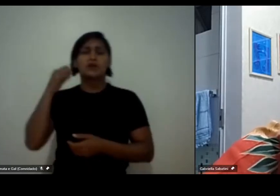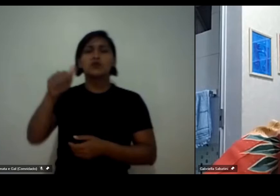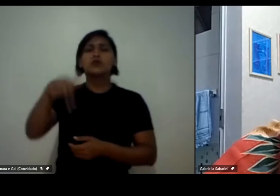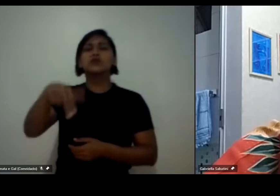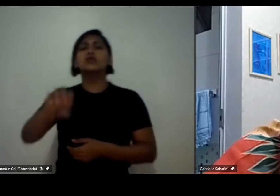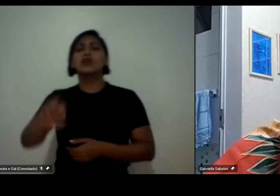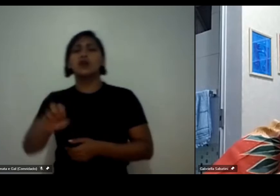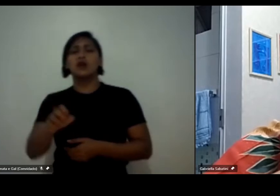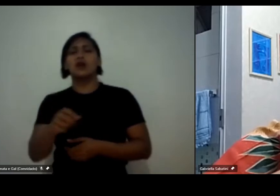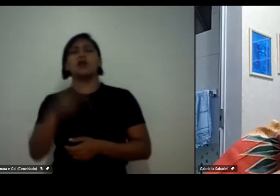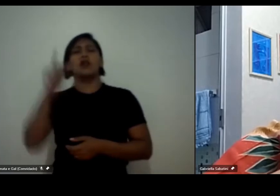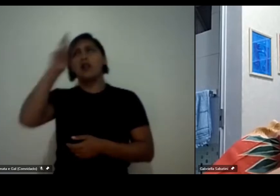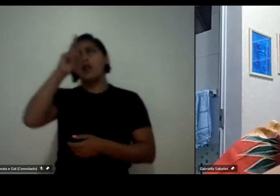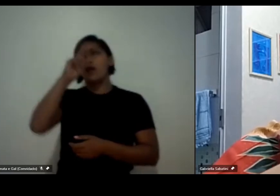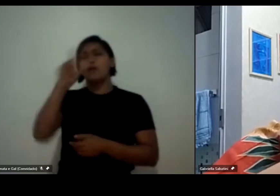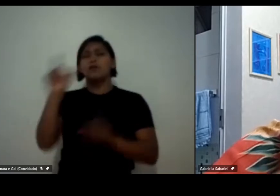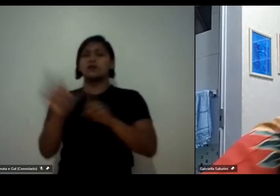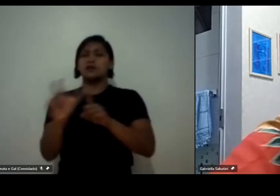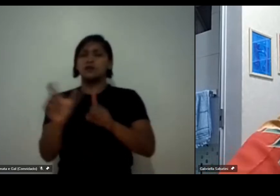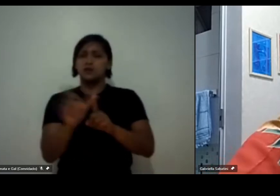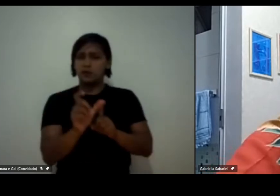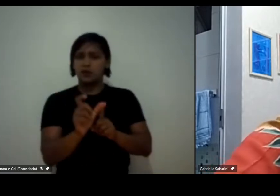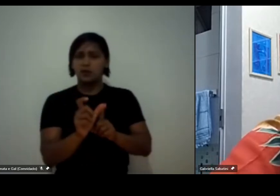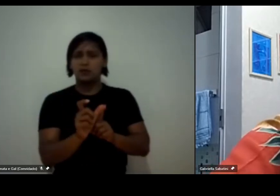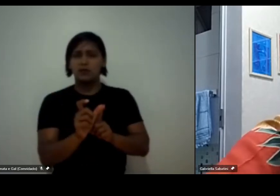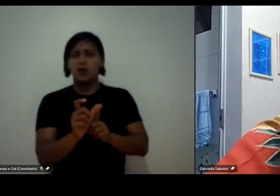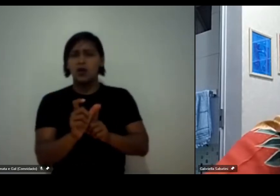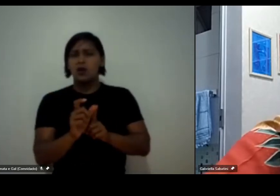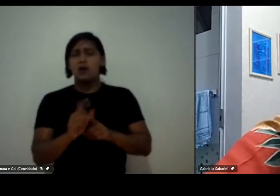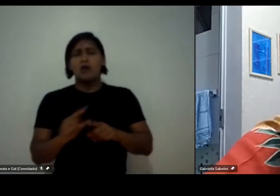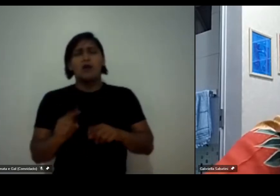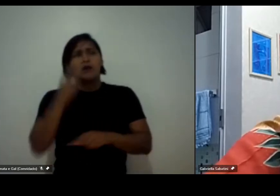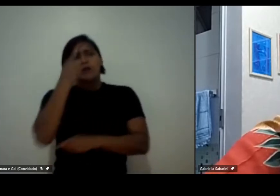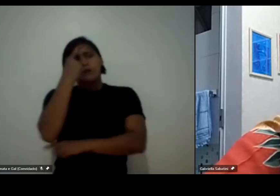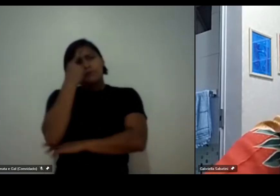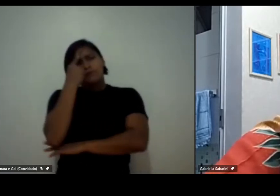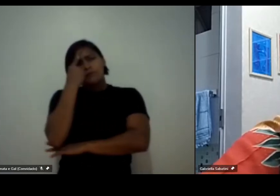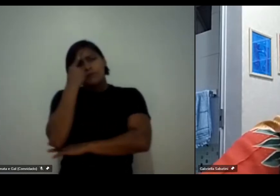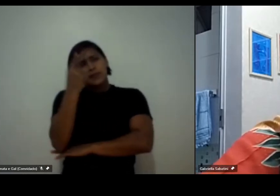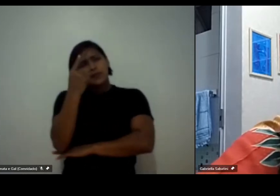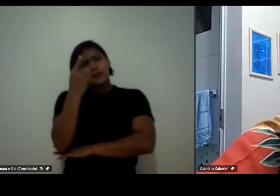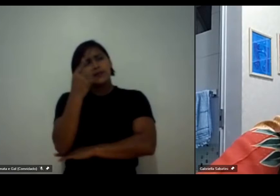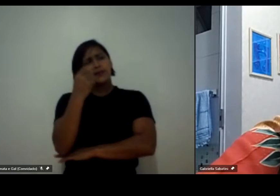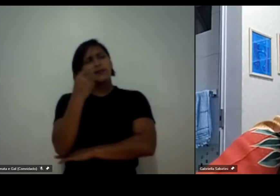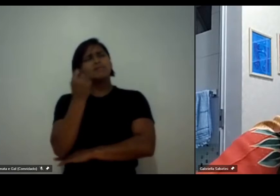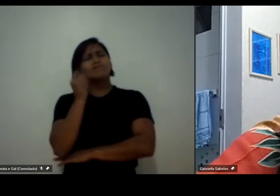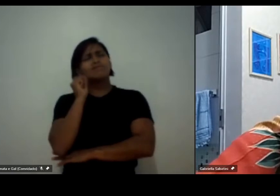dessas palavras de Butler, passei alguns minutos pensando por que